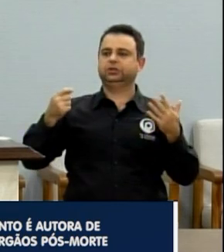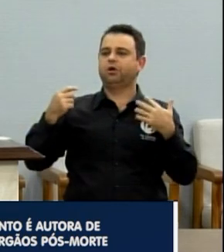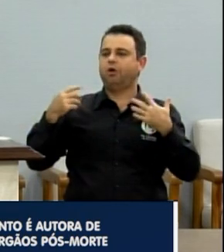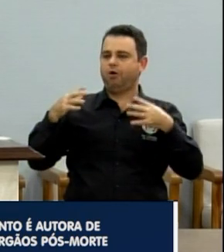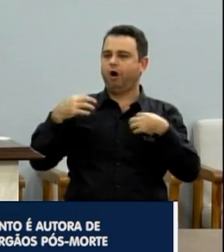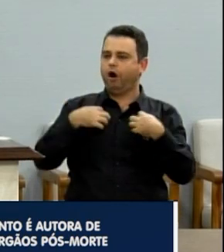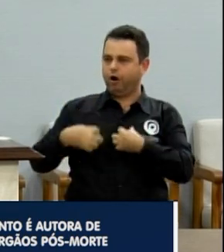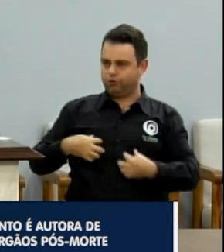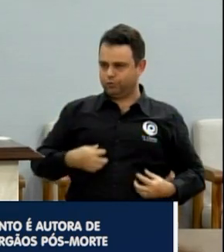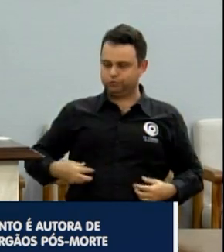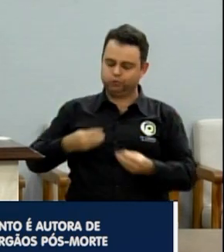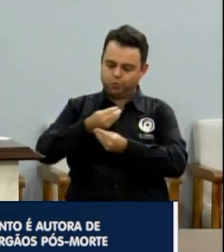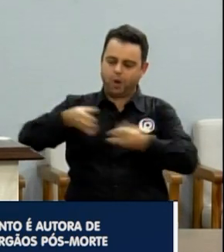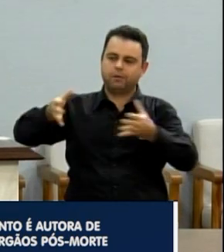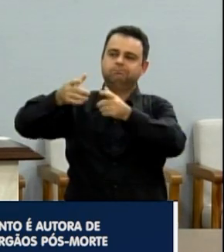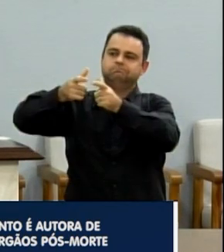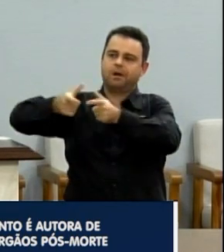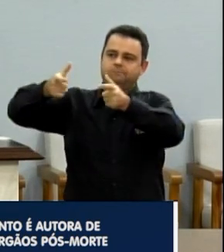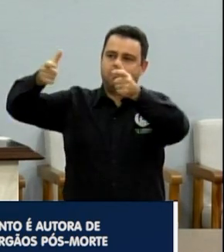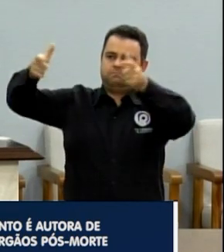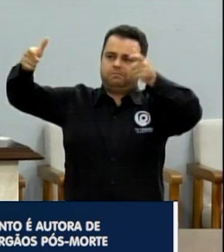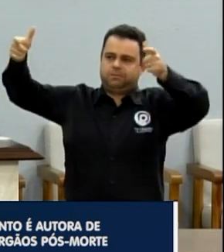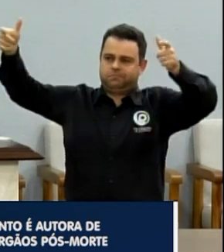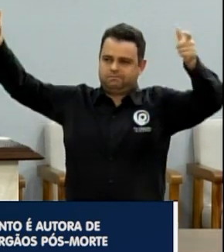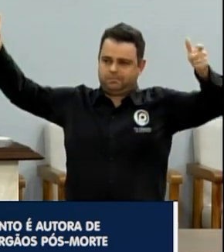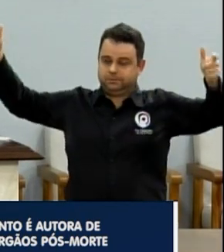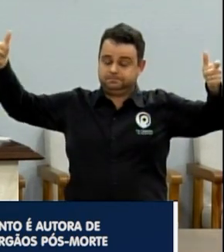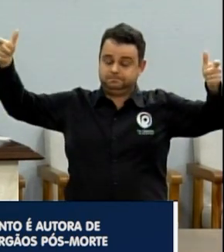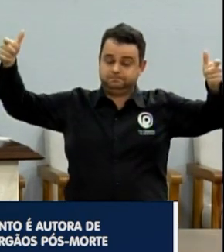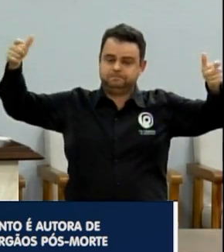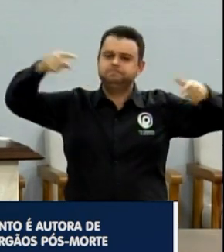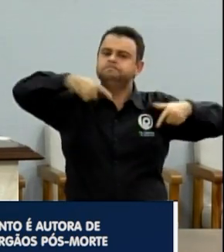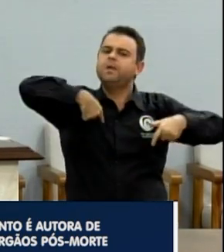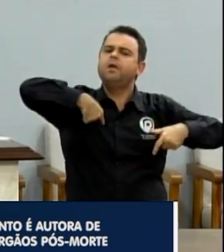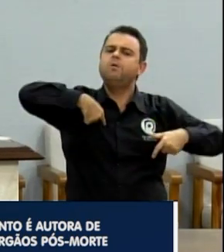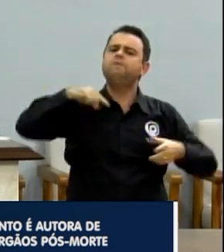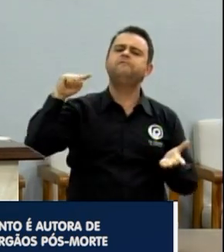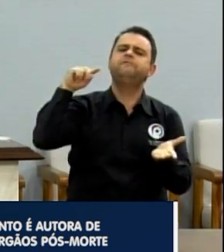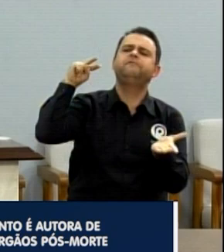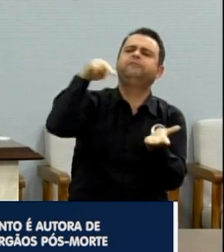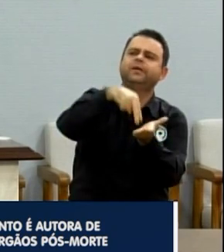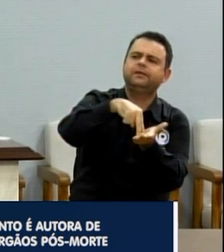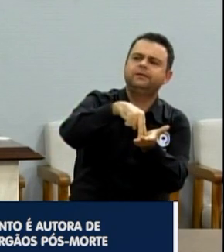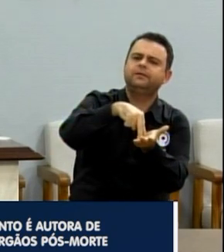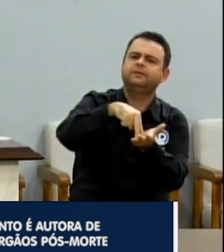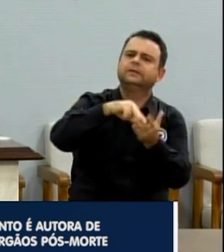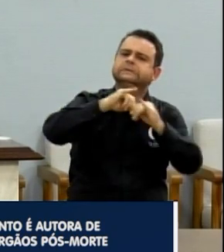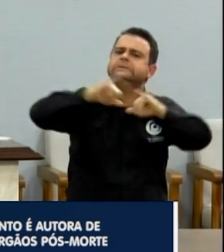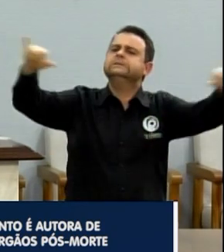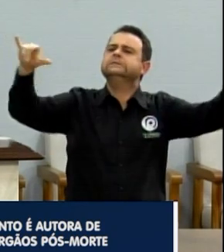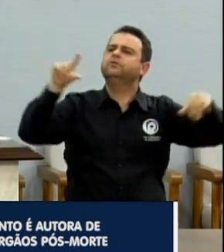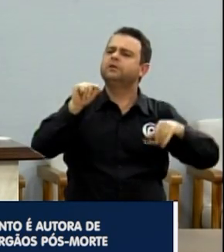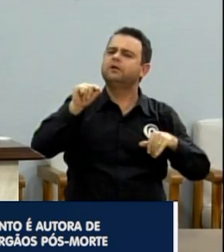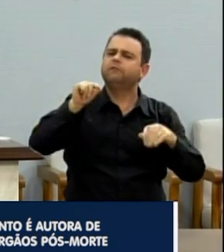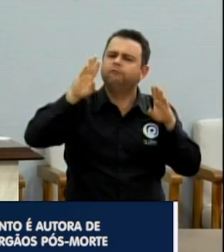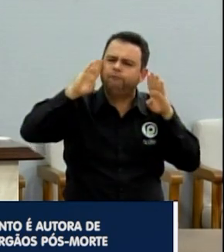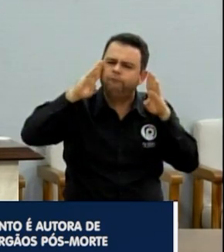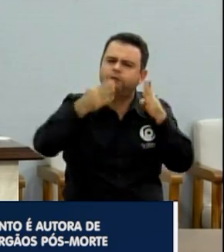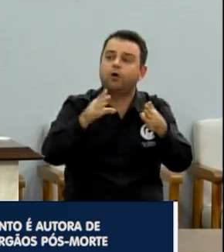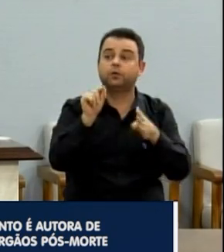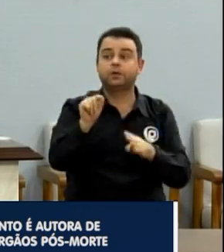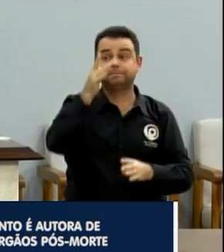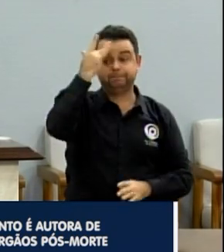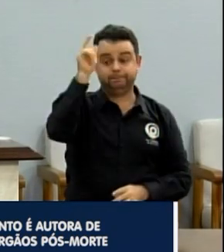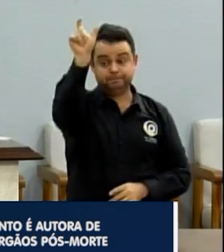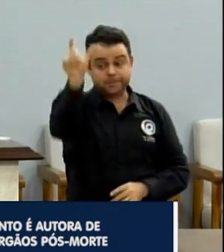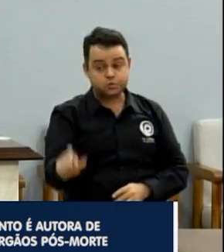órgãos, mas sim um apelo para que a autonomia seja respeitada. Na verdade, meu foco é fazer um apelo para que a sua